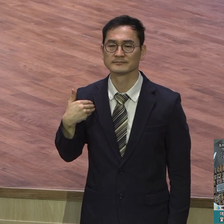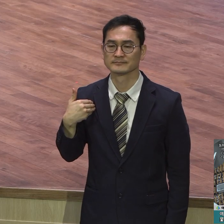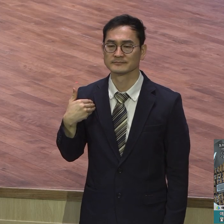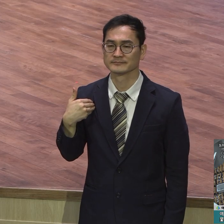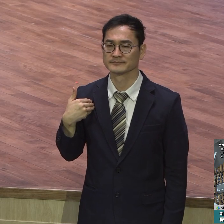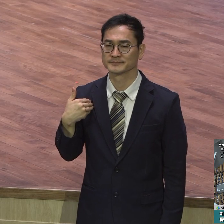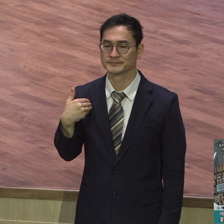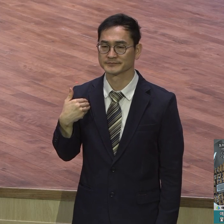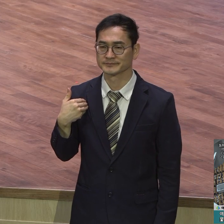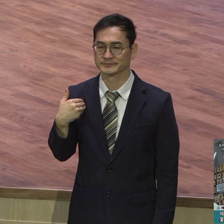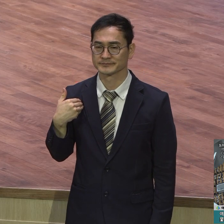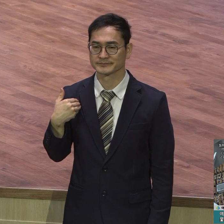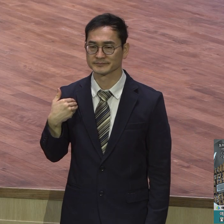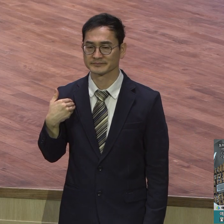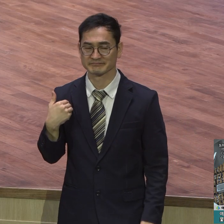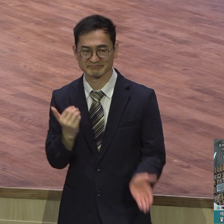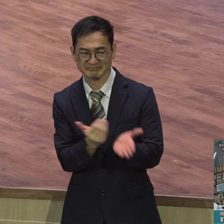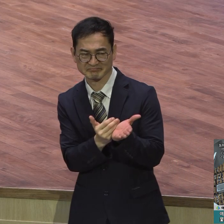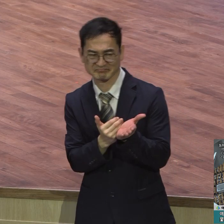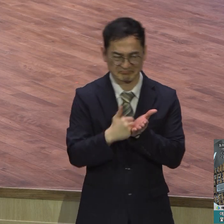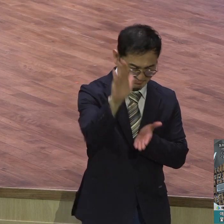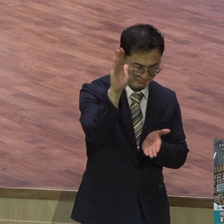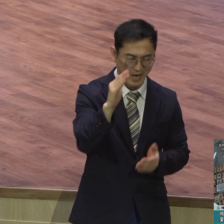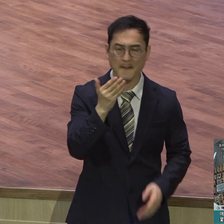말씀하신 대로 그들을 쫓아내리이다